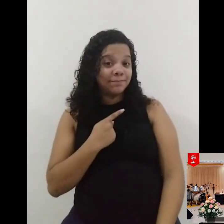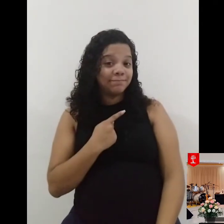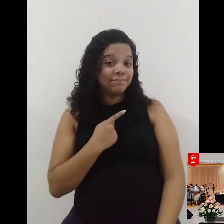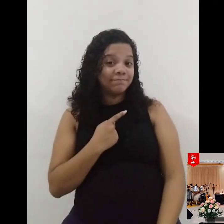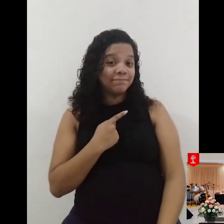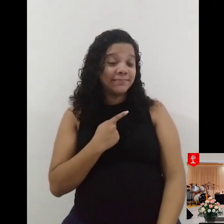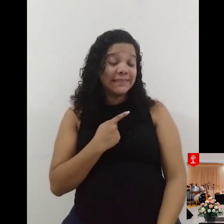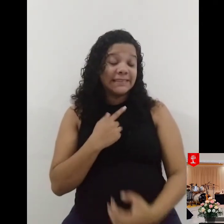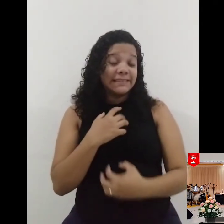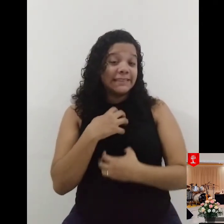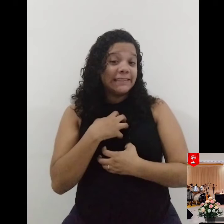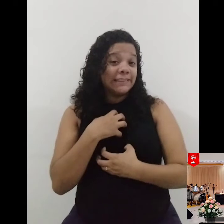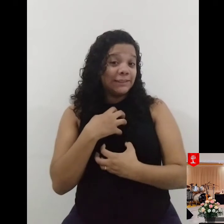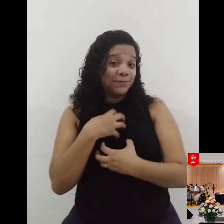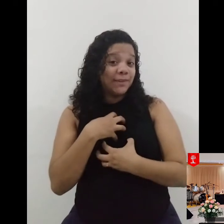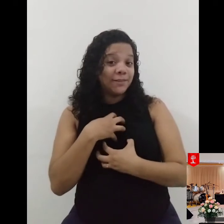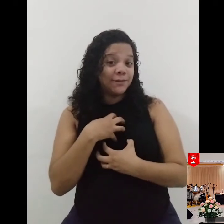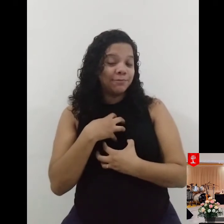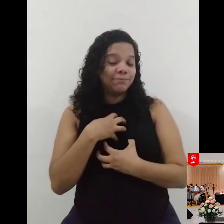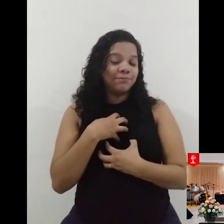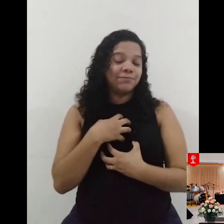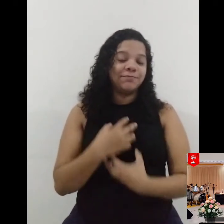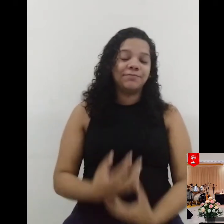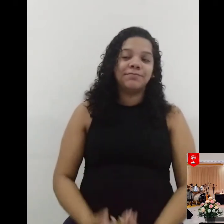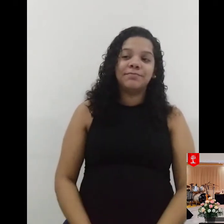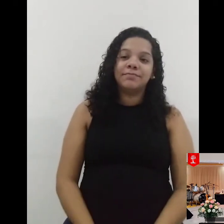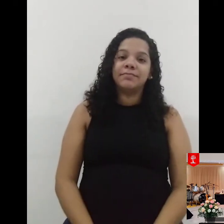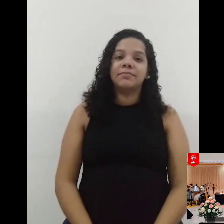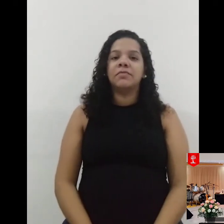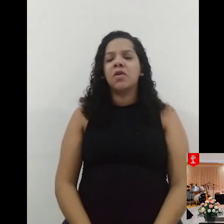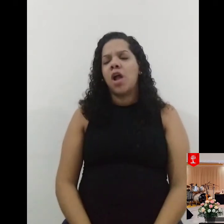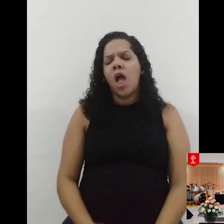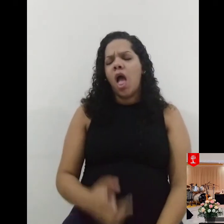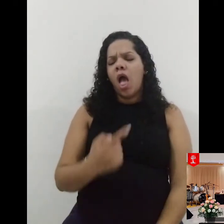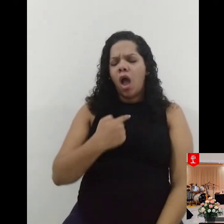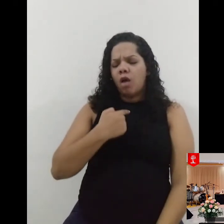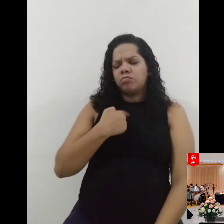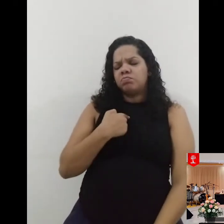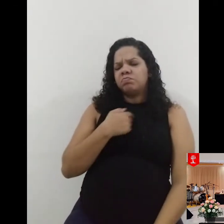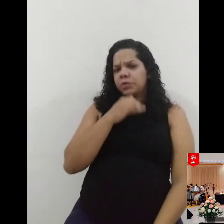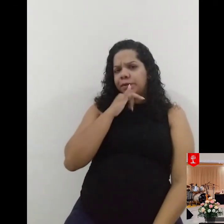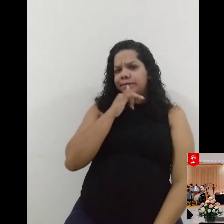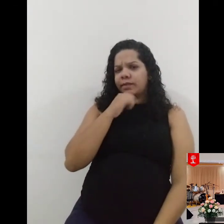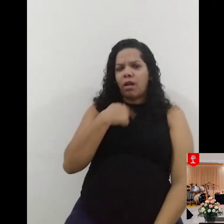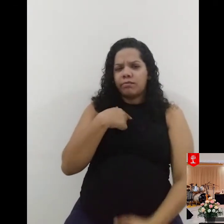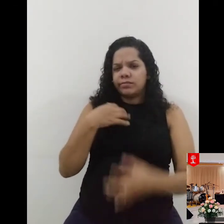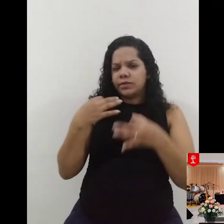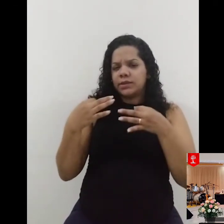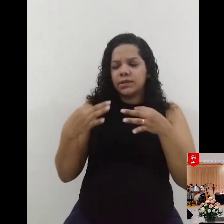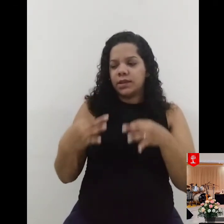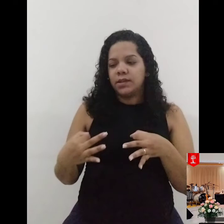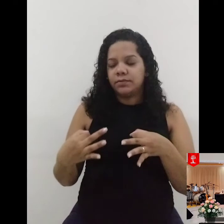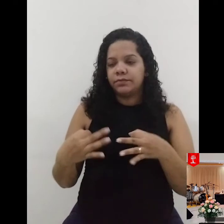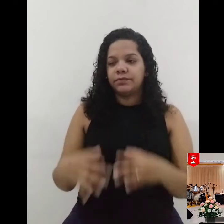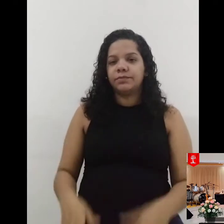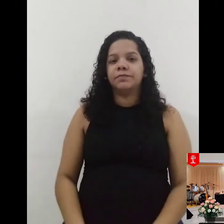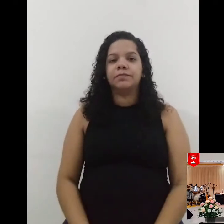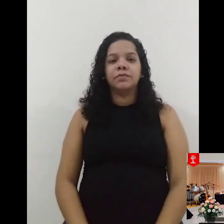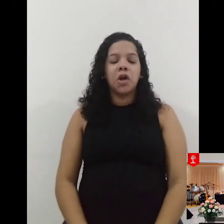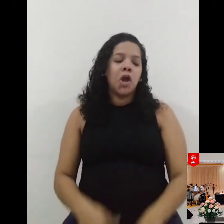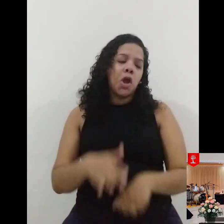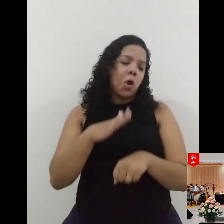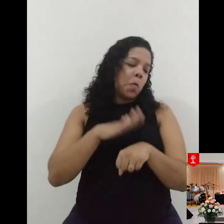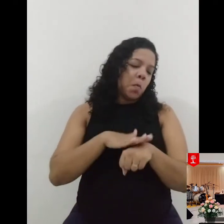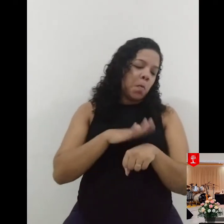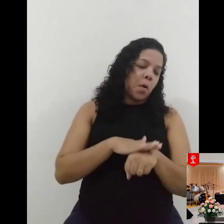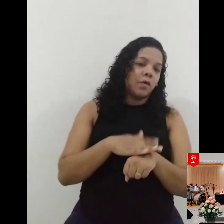que ele errasse, ou se ele errou, mas há pessoas que cometem erros mais